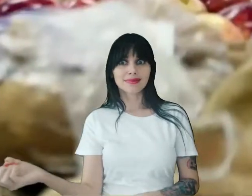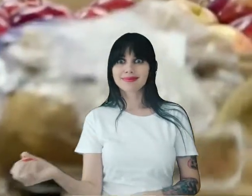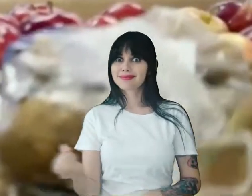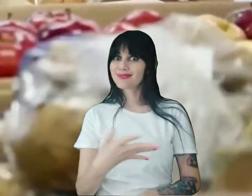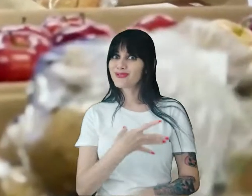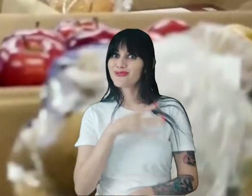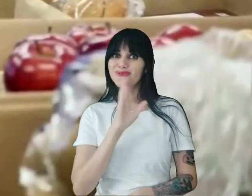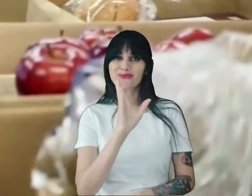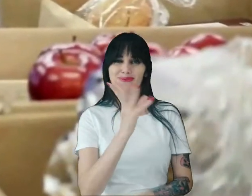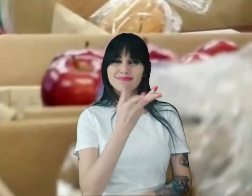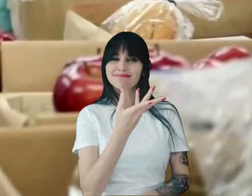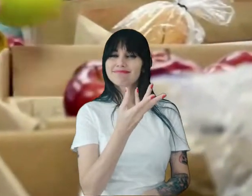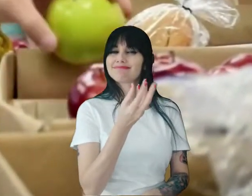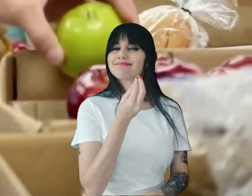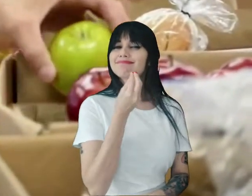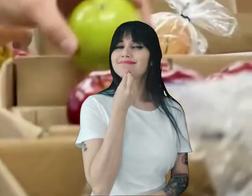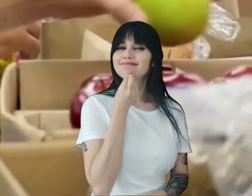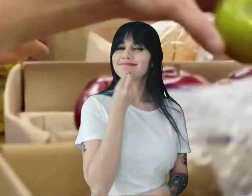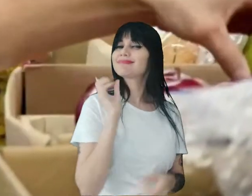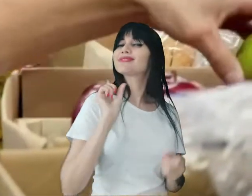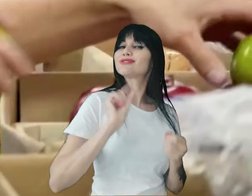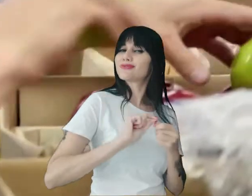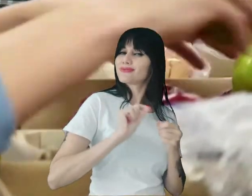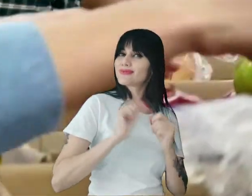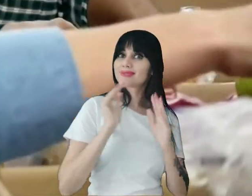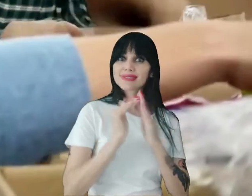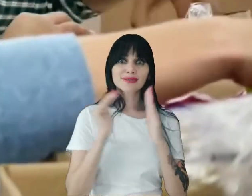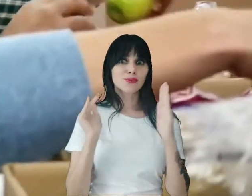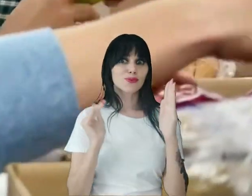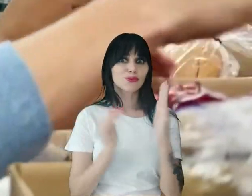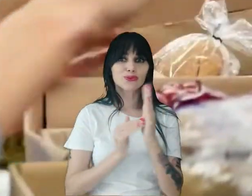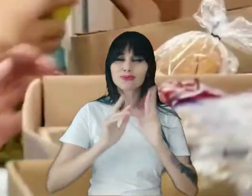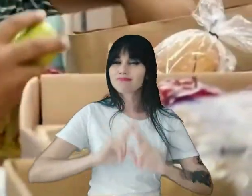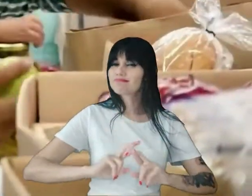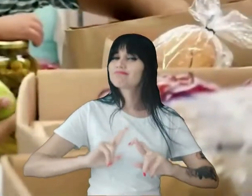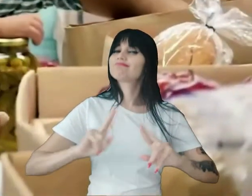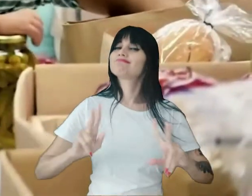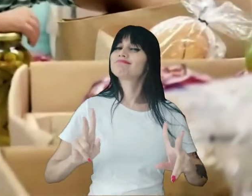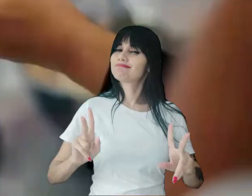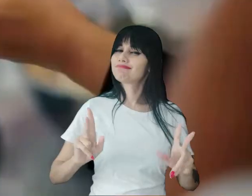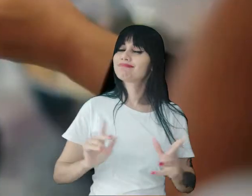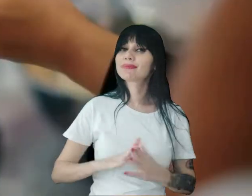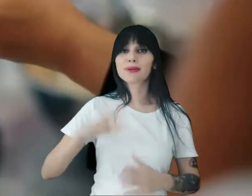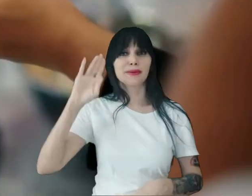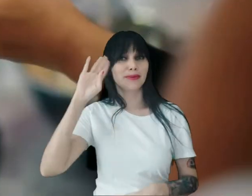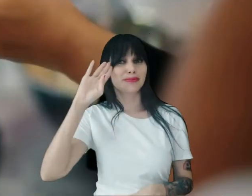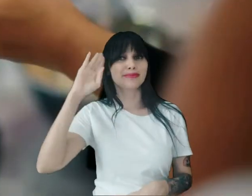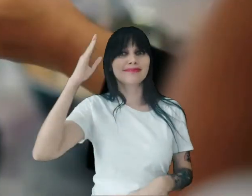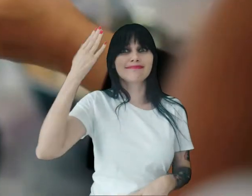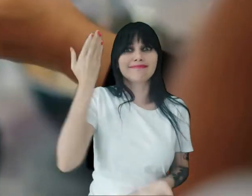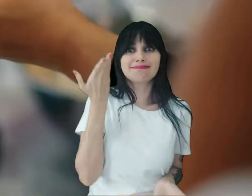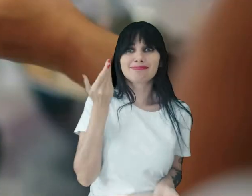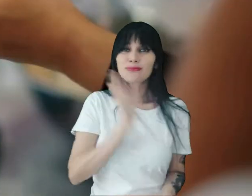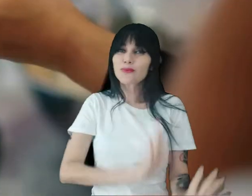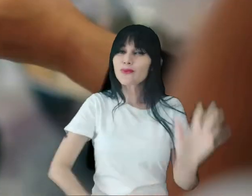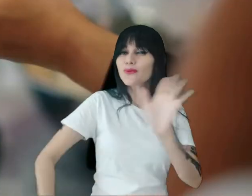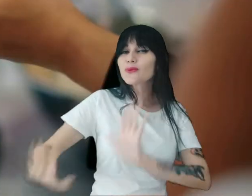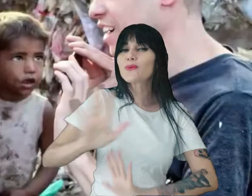oportunidade De fazer tudo diferente E principalmente Cuidar desse